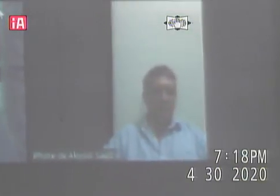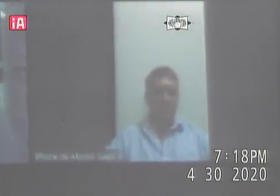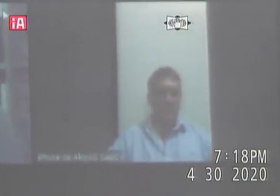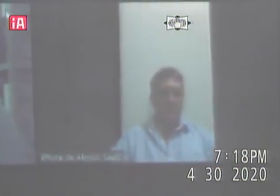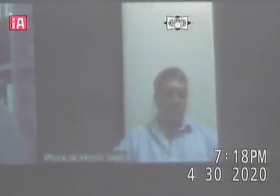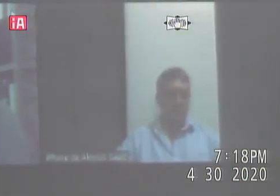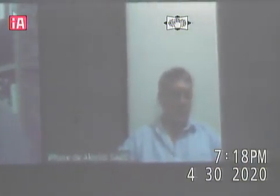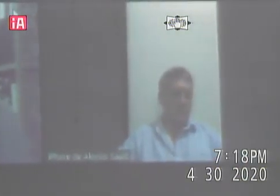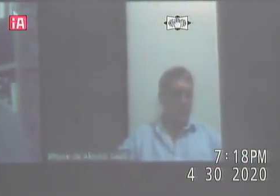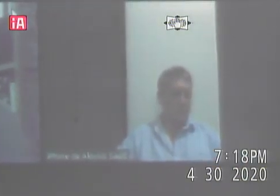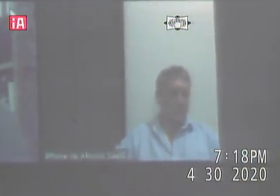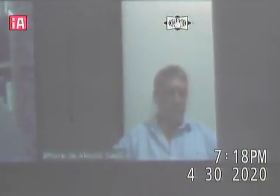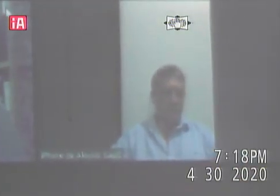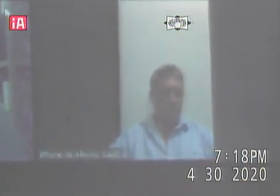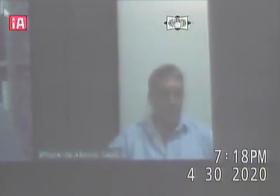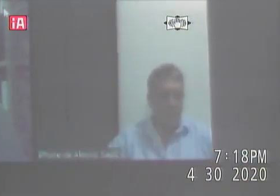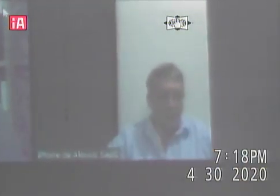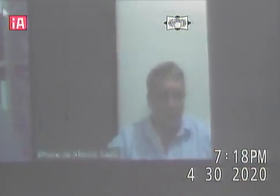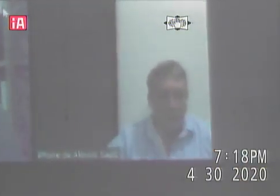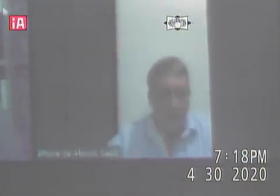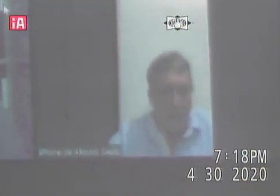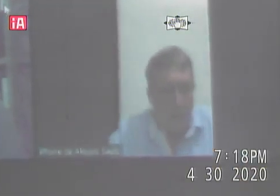Vai lá, doutor Saulo, 10 minutos.